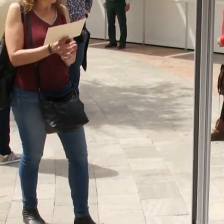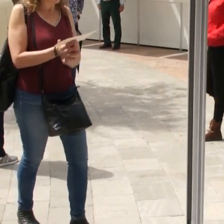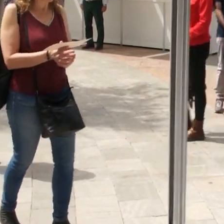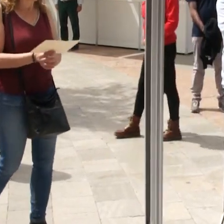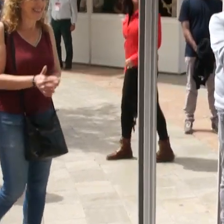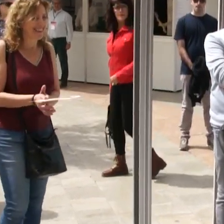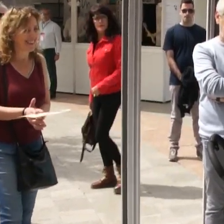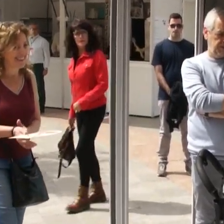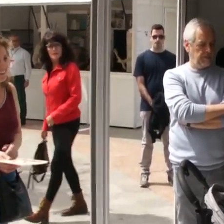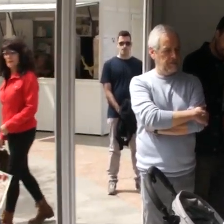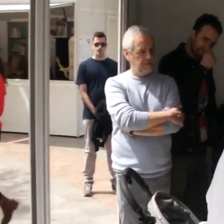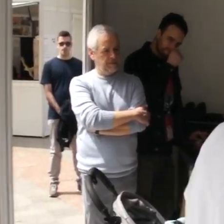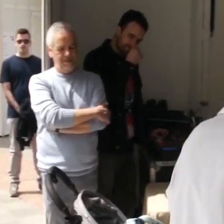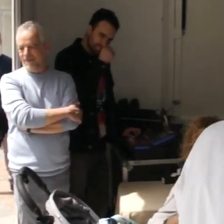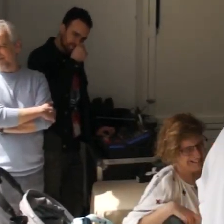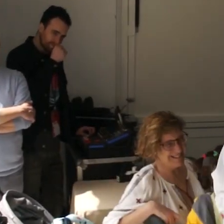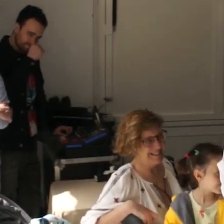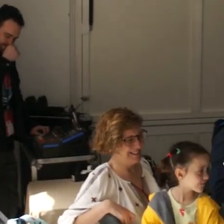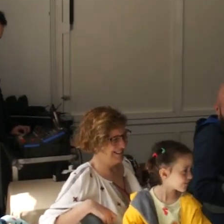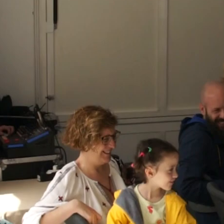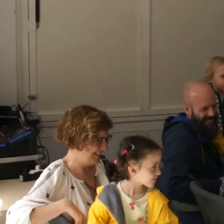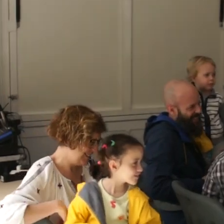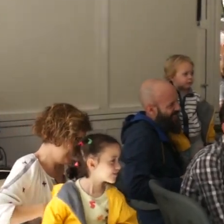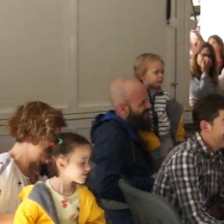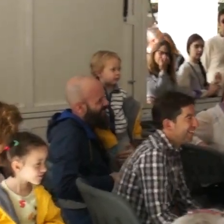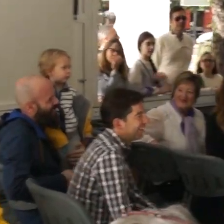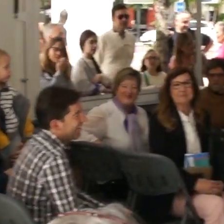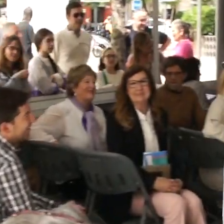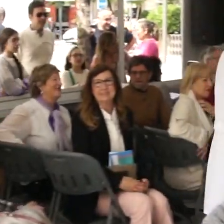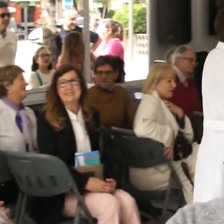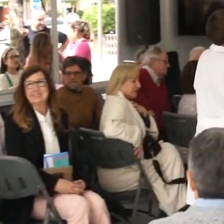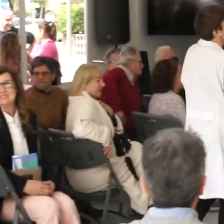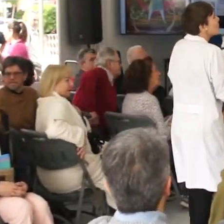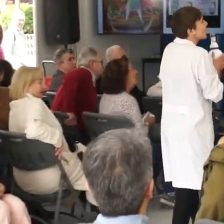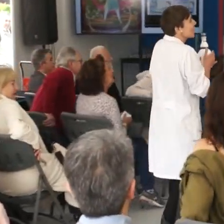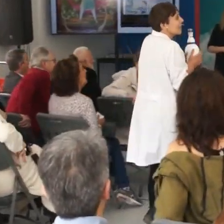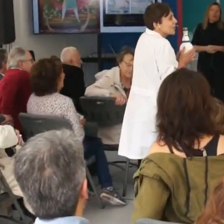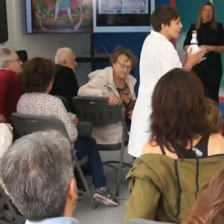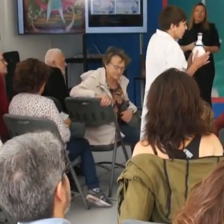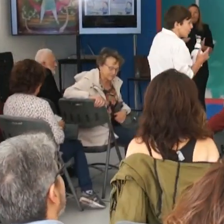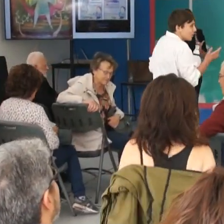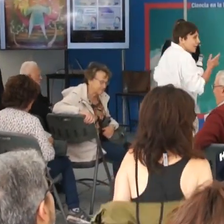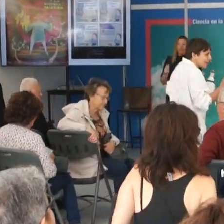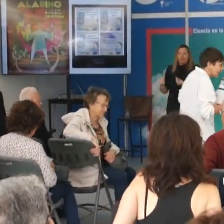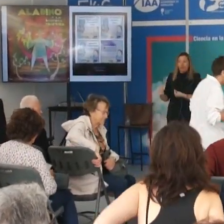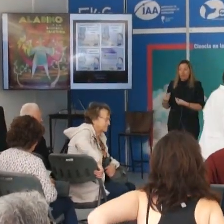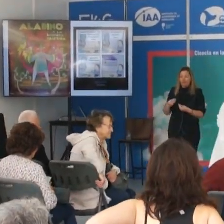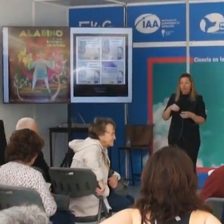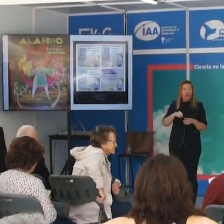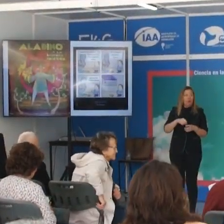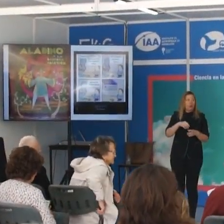¿Accedía tu deseo? ¿Sí? Bueno, evidentemente, por mucho que el genio le guste el duque de